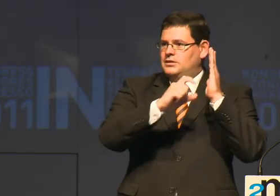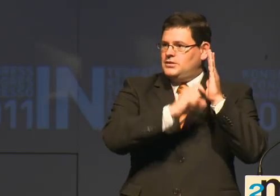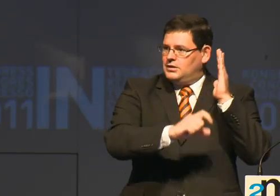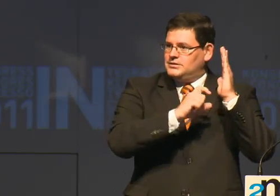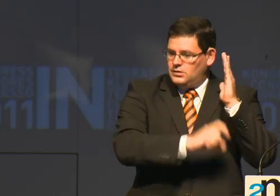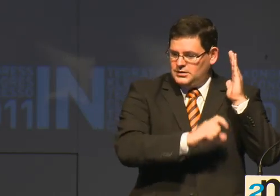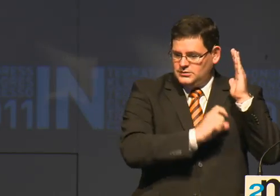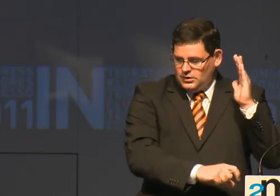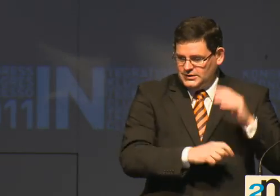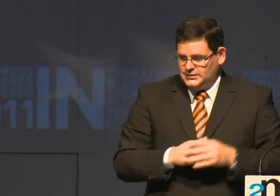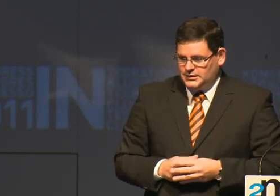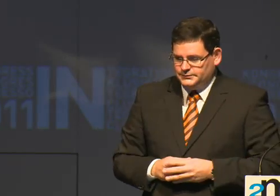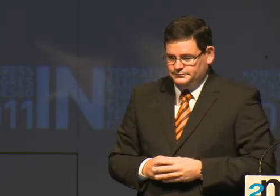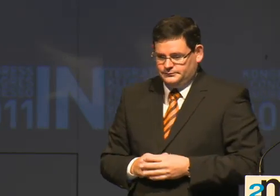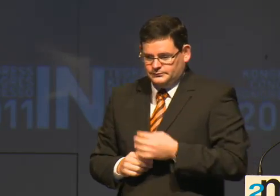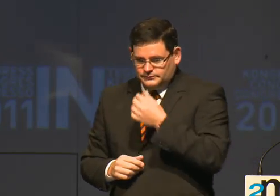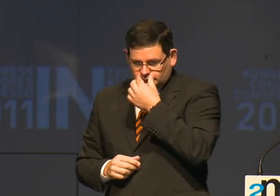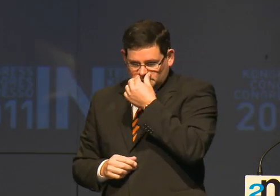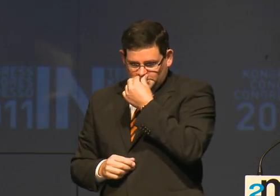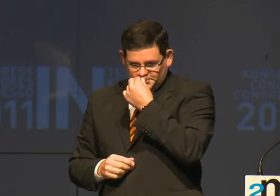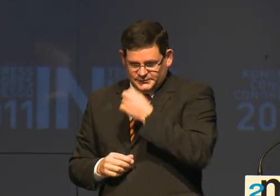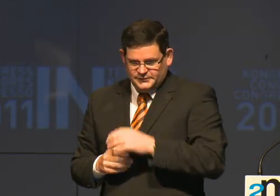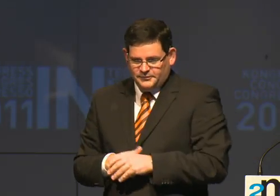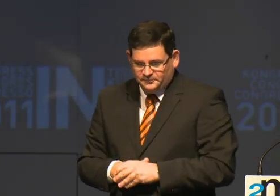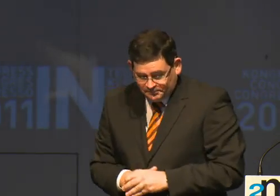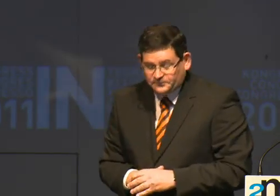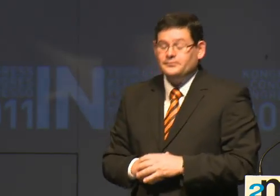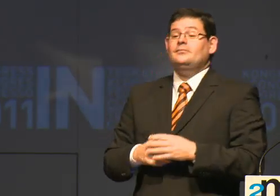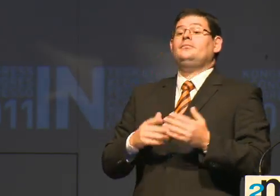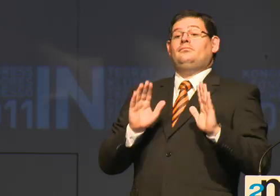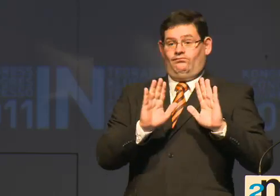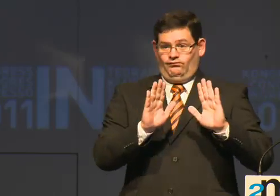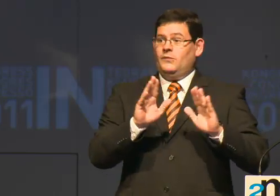la défense des droits des personnes sourdes soit acquise dans tous ces pays.